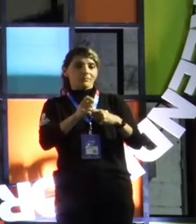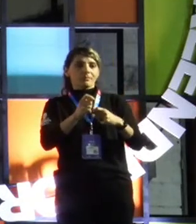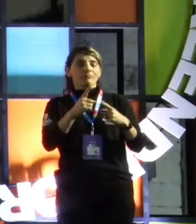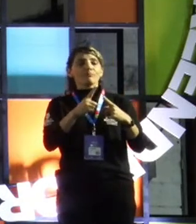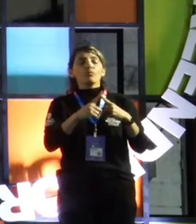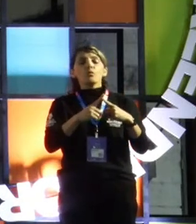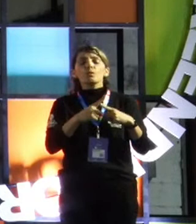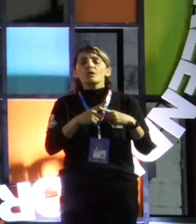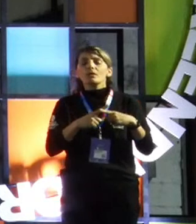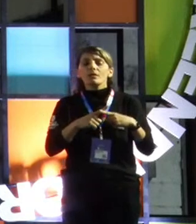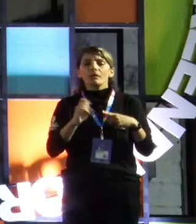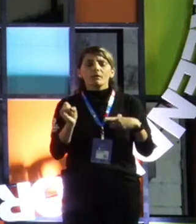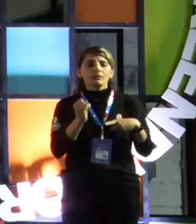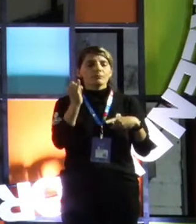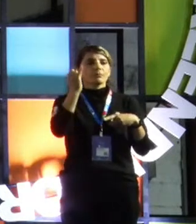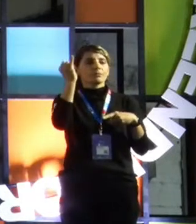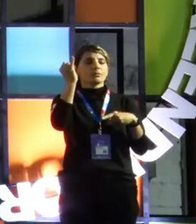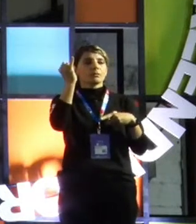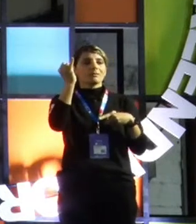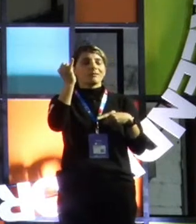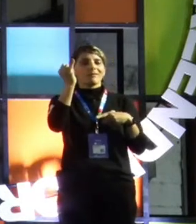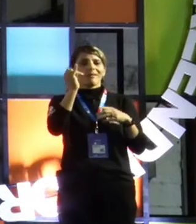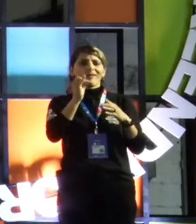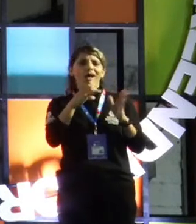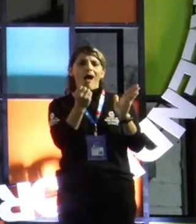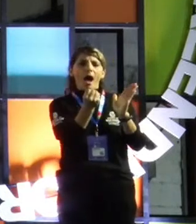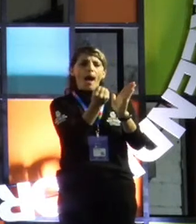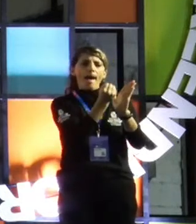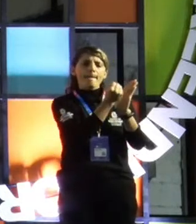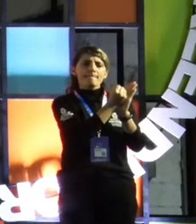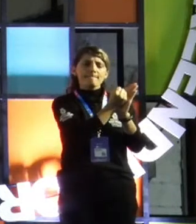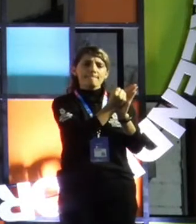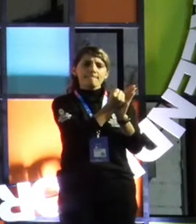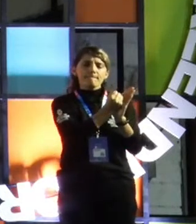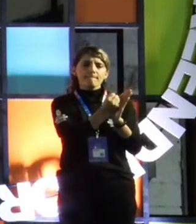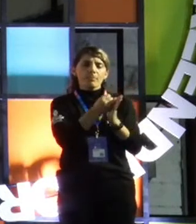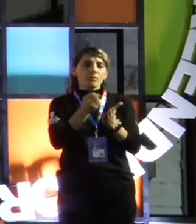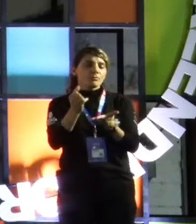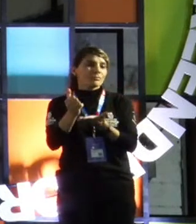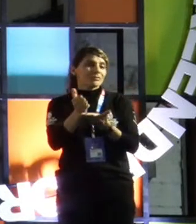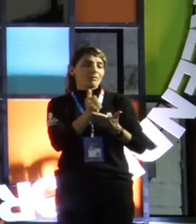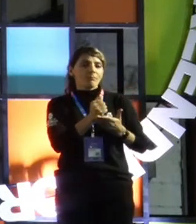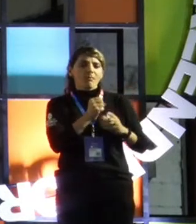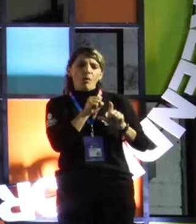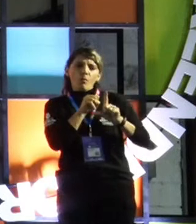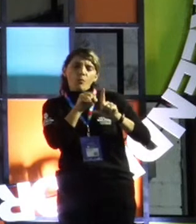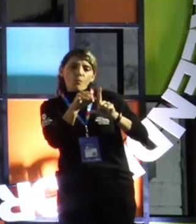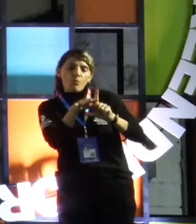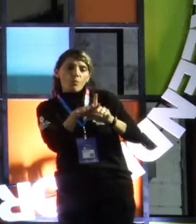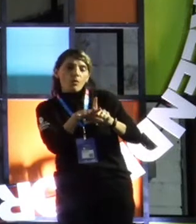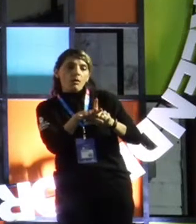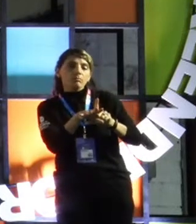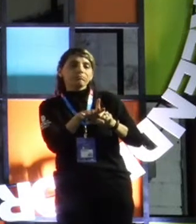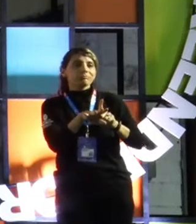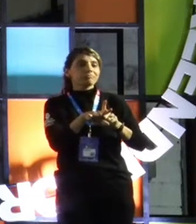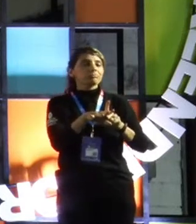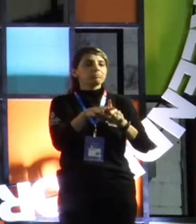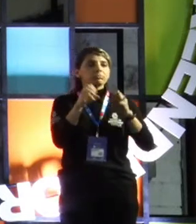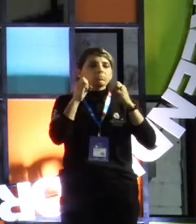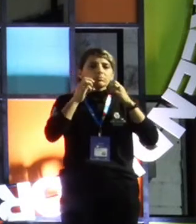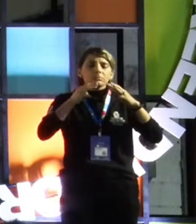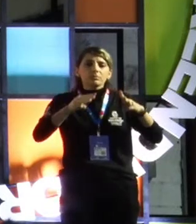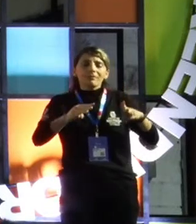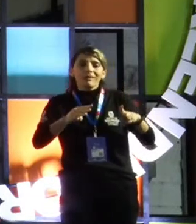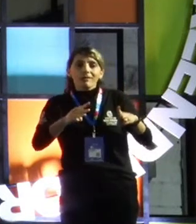é importante? Porque quando as marcas vão contratar um influenciador digital, elas não estão preocupadas com o número